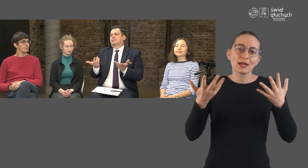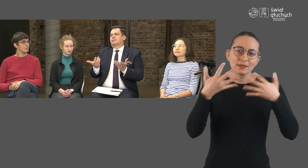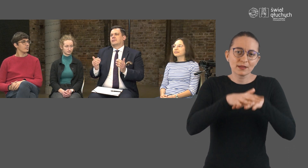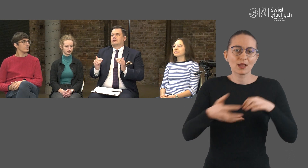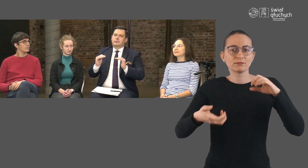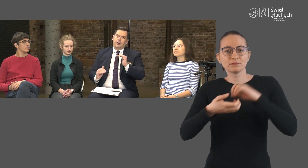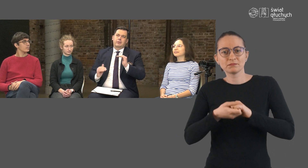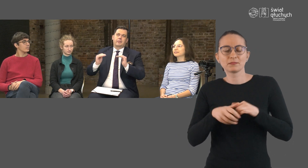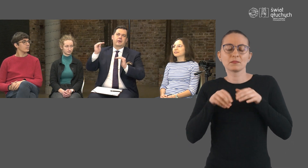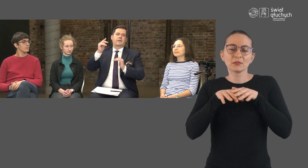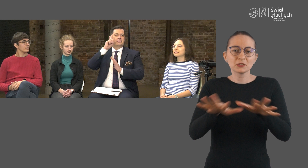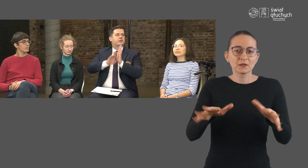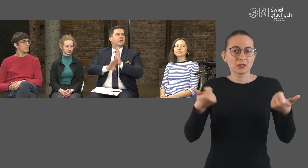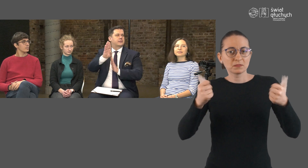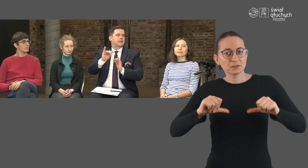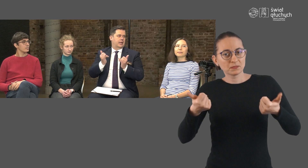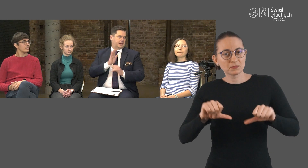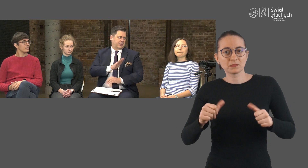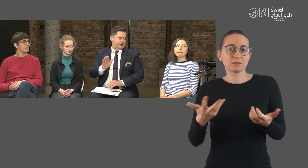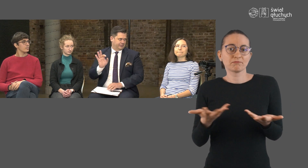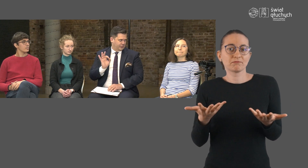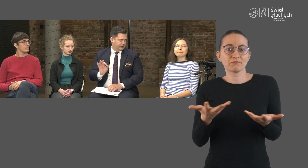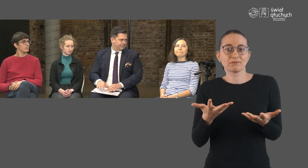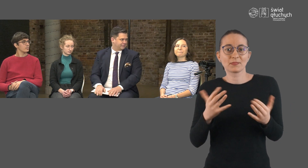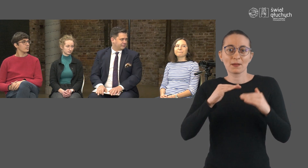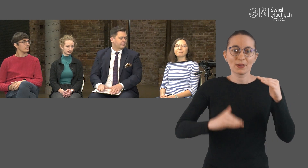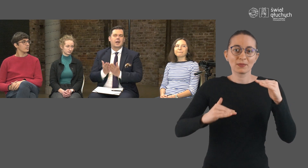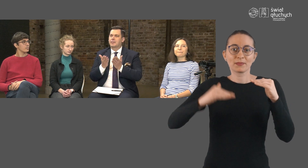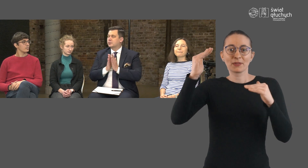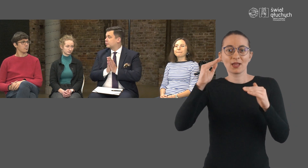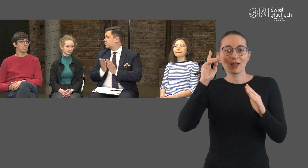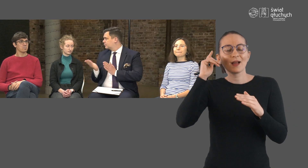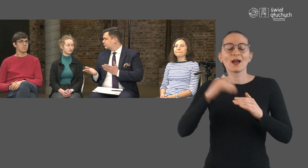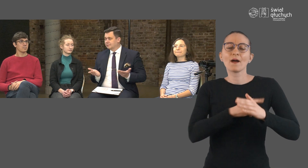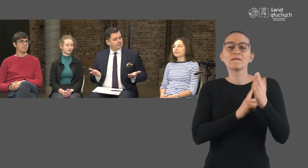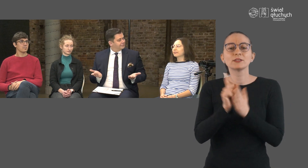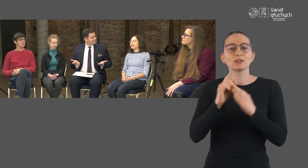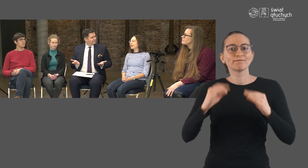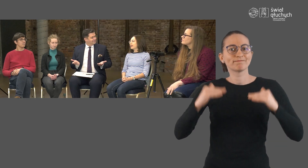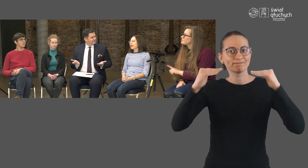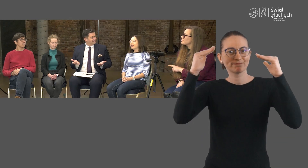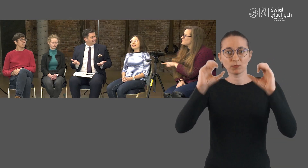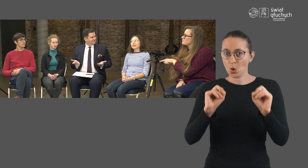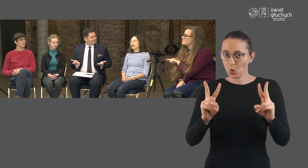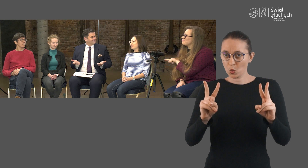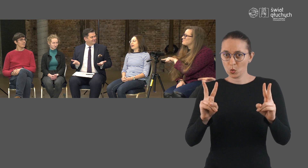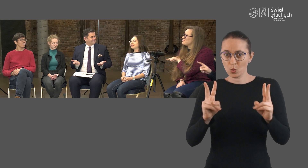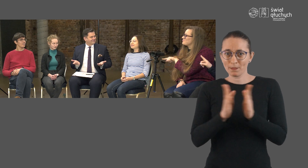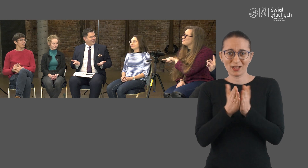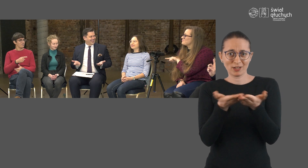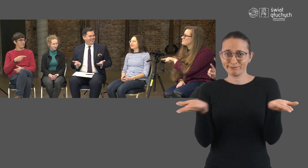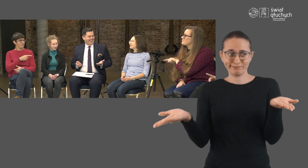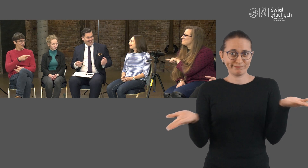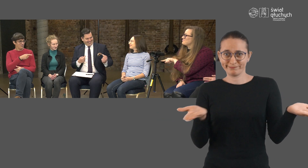masowej? Jaki był ten poziom, jaki macie poziom wykształcenia? Bardzo proszę, kto zaczyna? Która